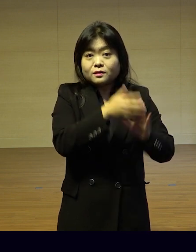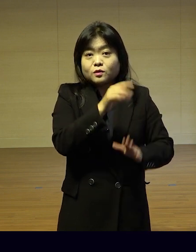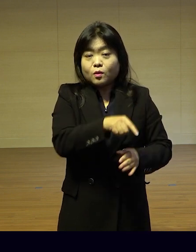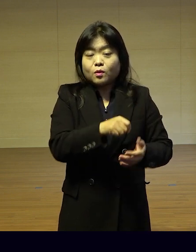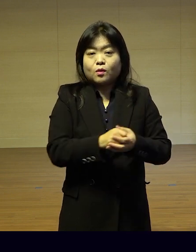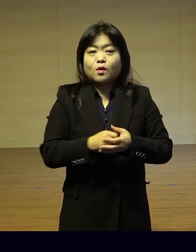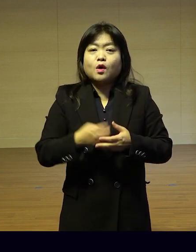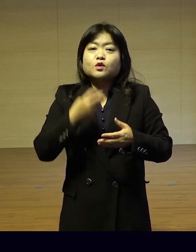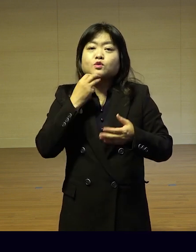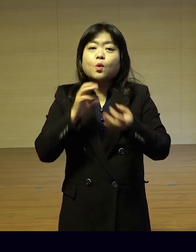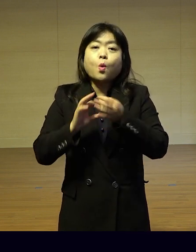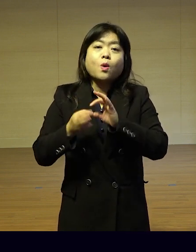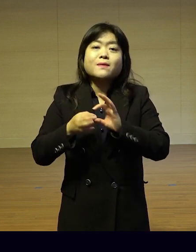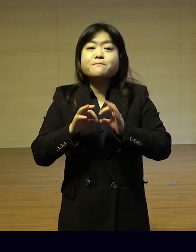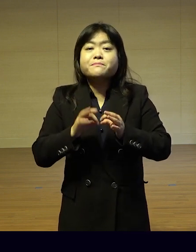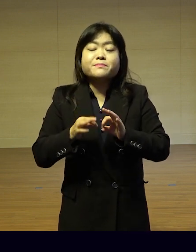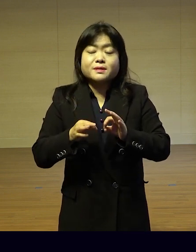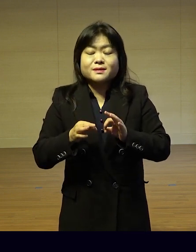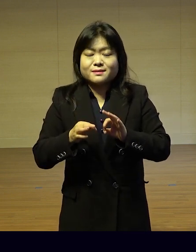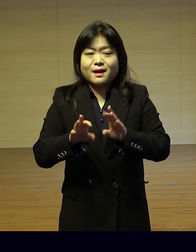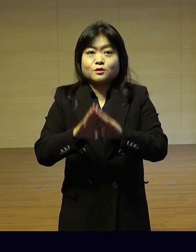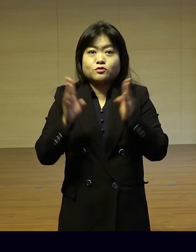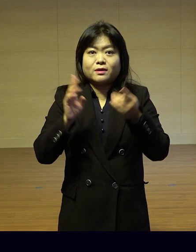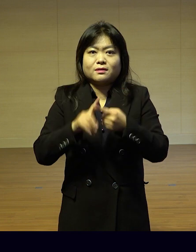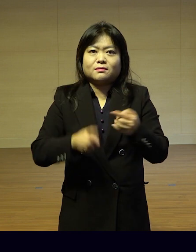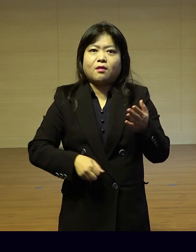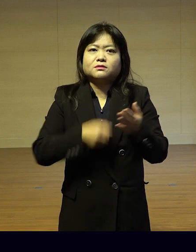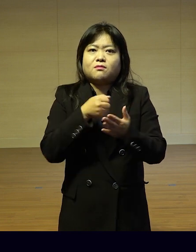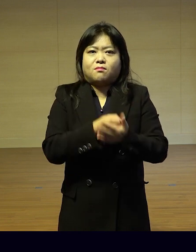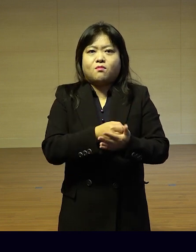서울 올림픽 개최가 결정된 바 있습니다.